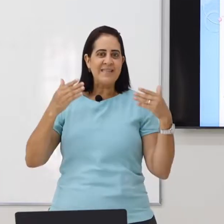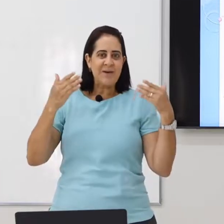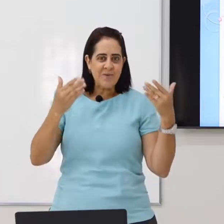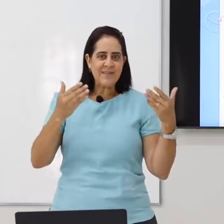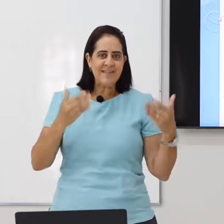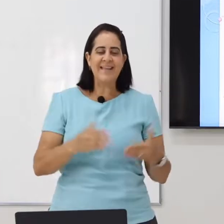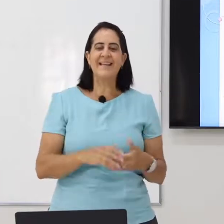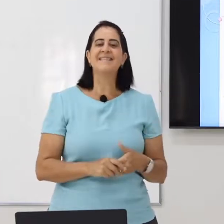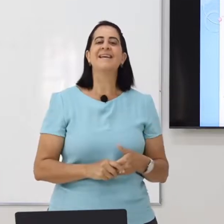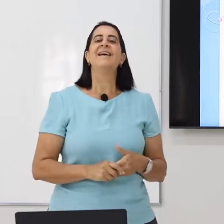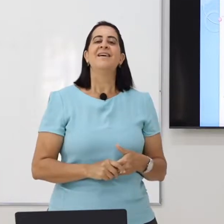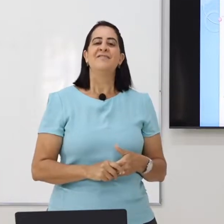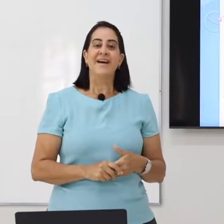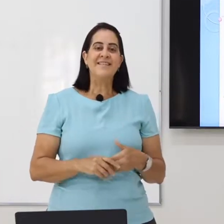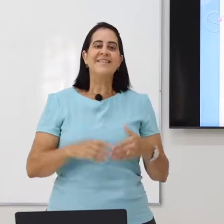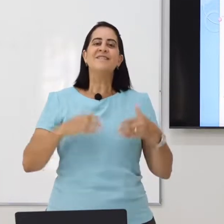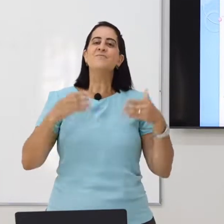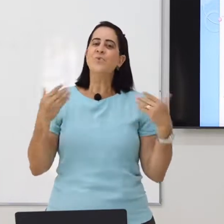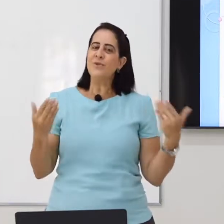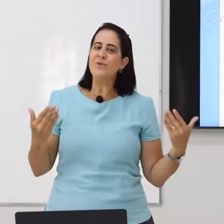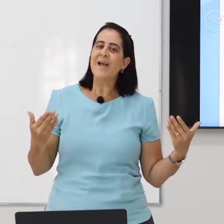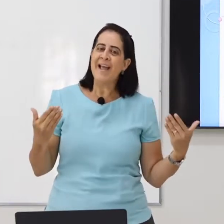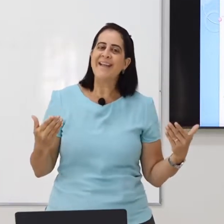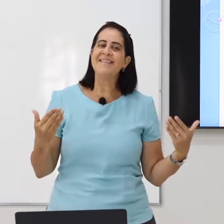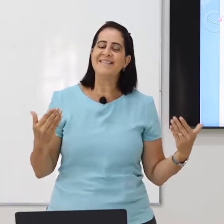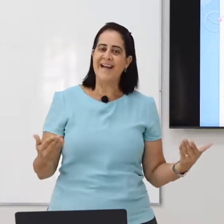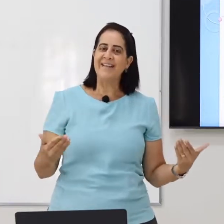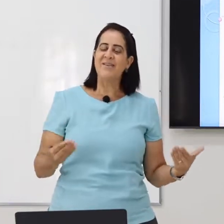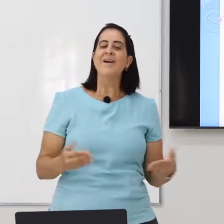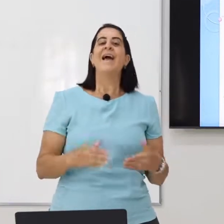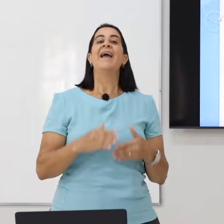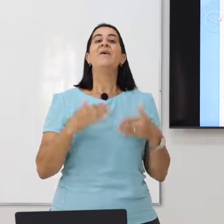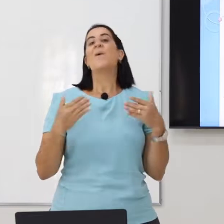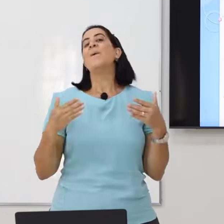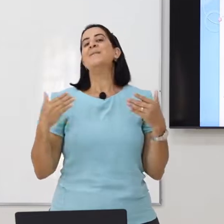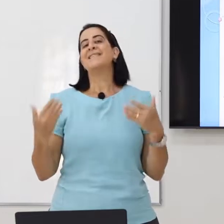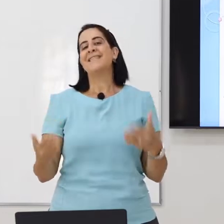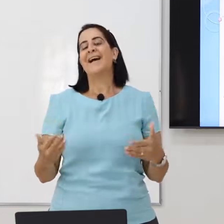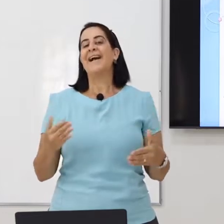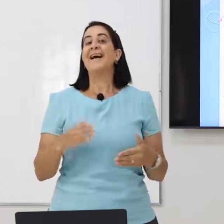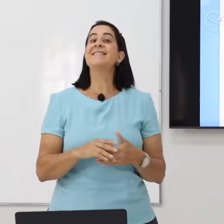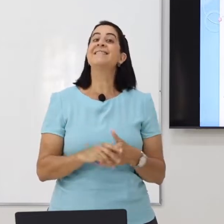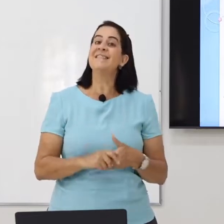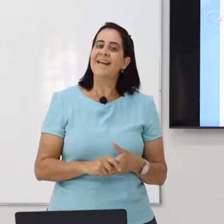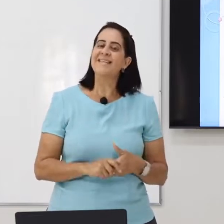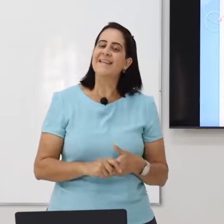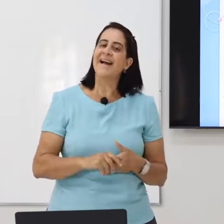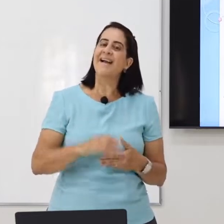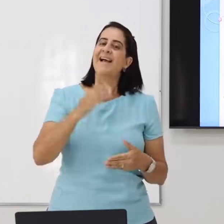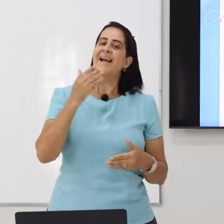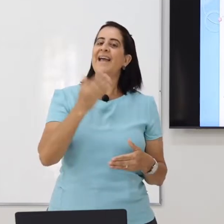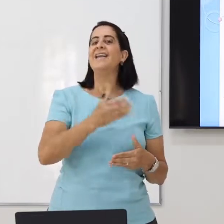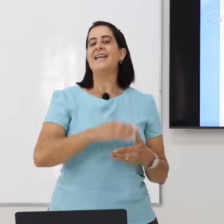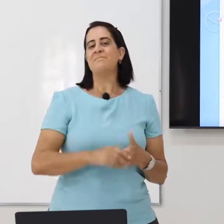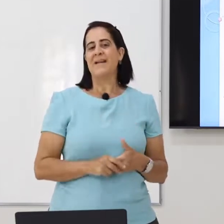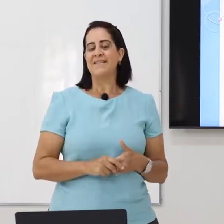com certeza vai se sentir muito realizado em começar a sinalizar em Libras,